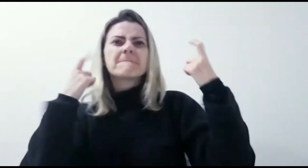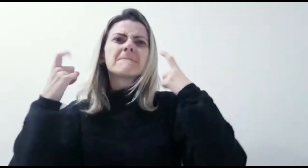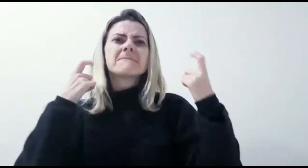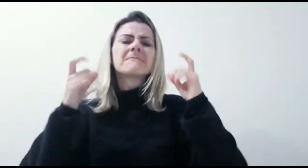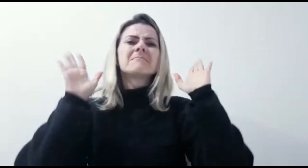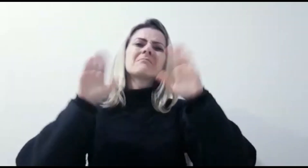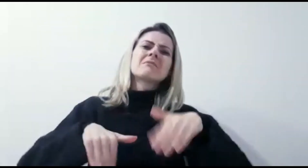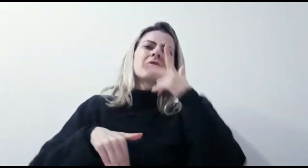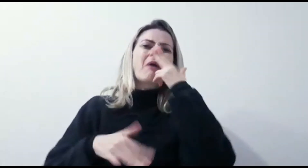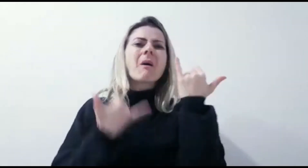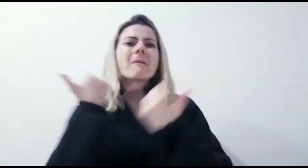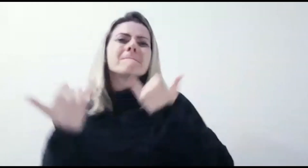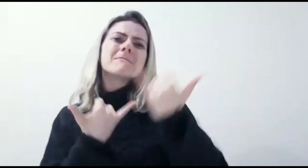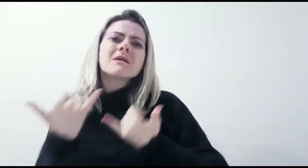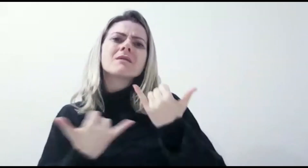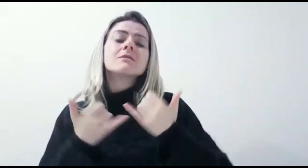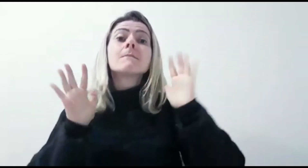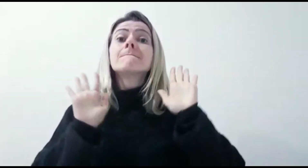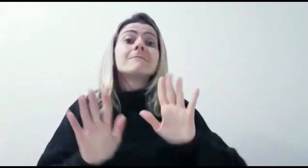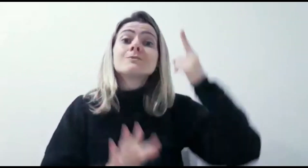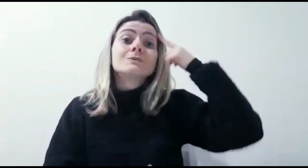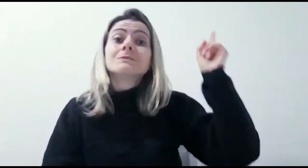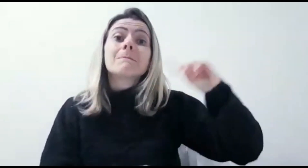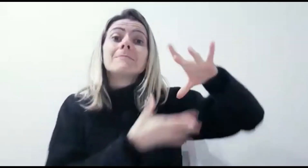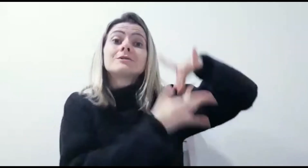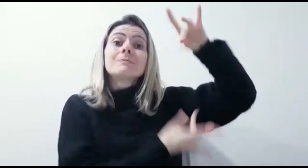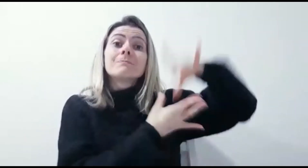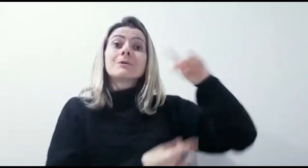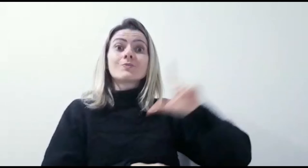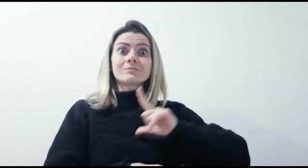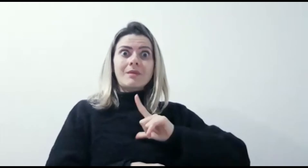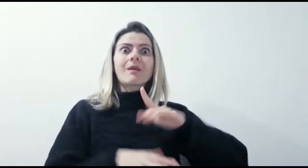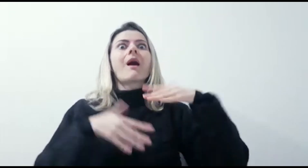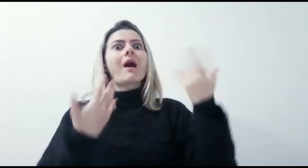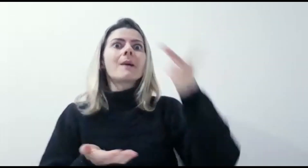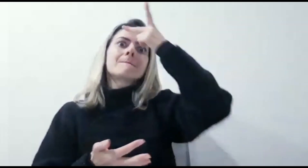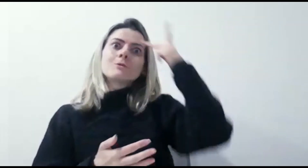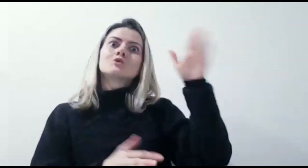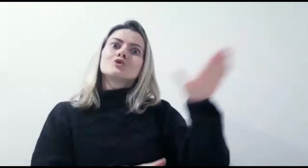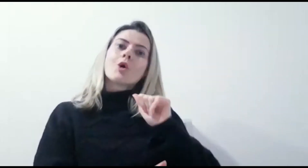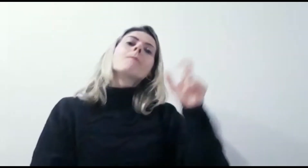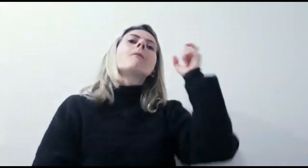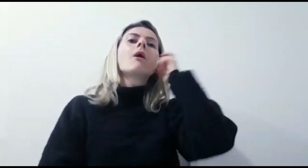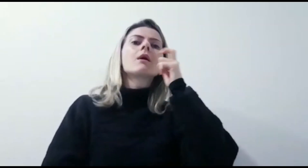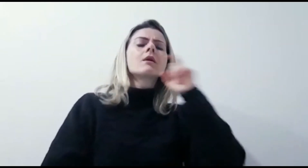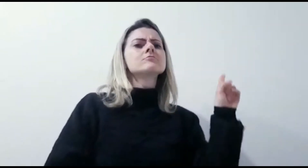das mesas girantes, dos barulhos, e muitas das vezes as pessoas achavam que era só uma brincadeira, mas na verdade eram